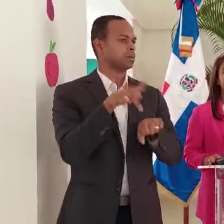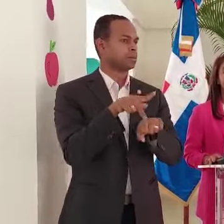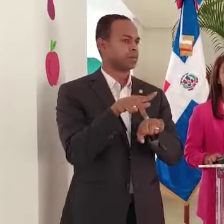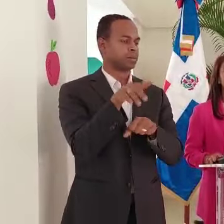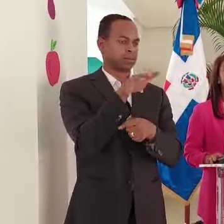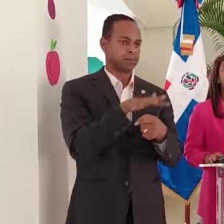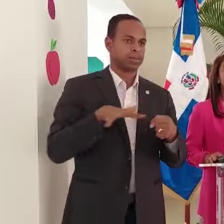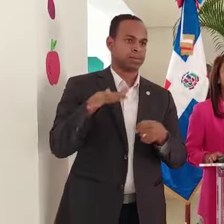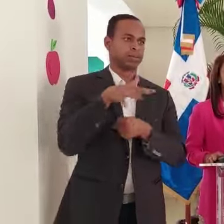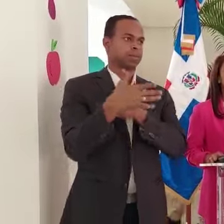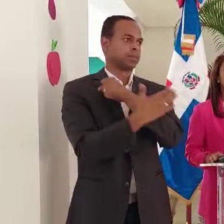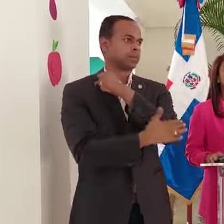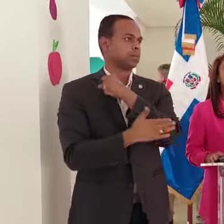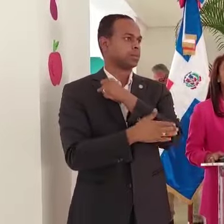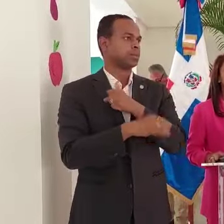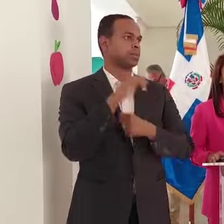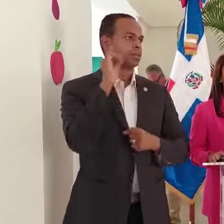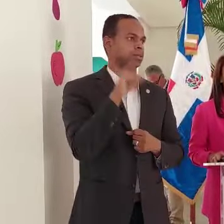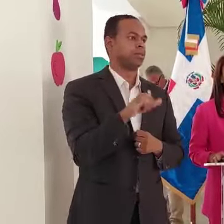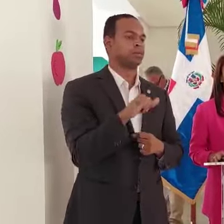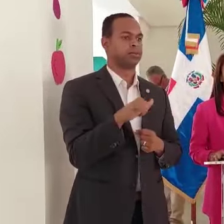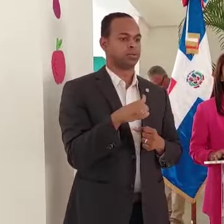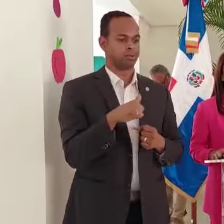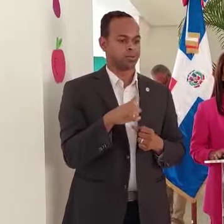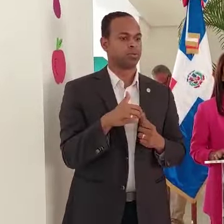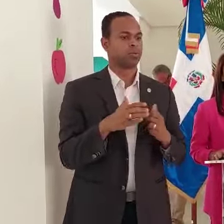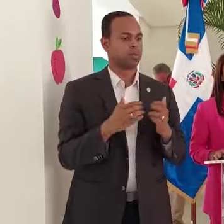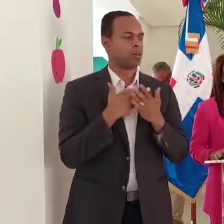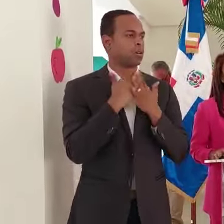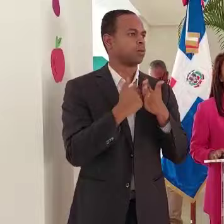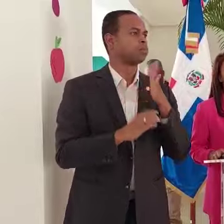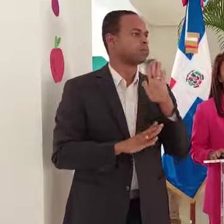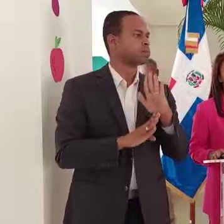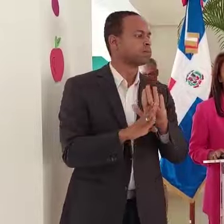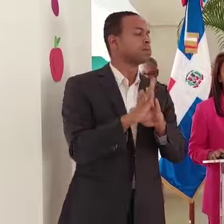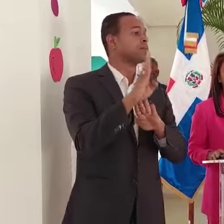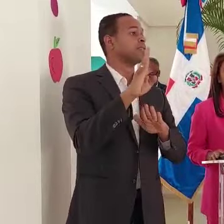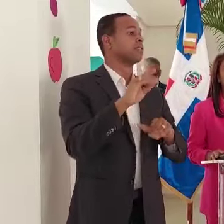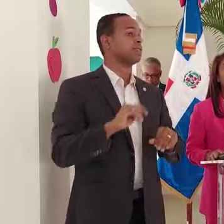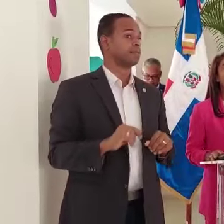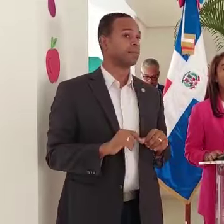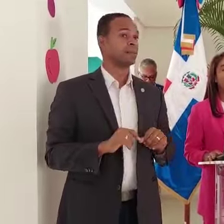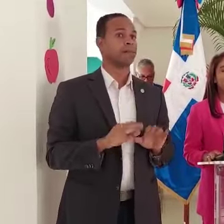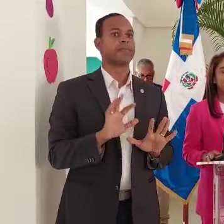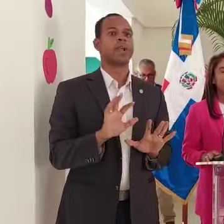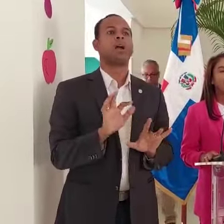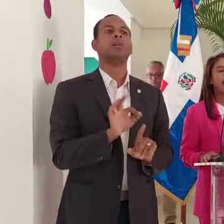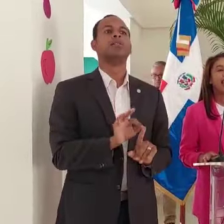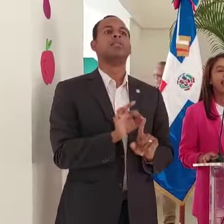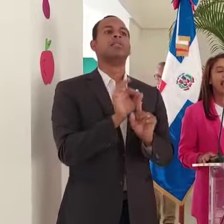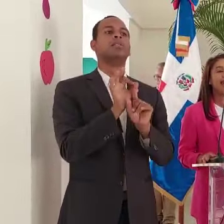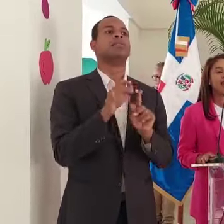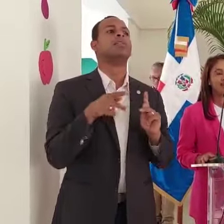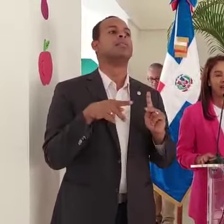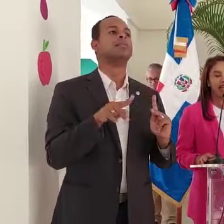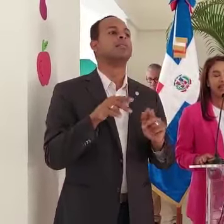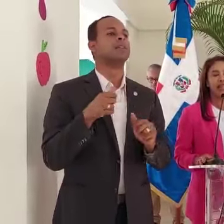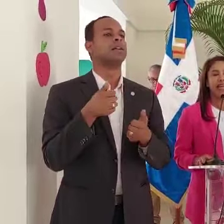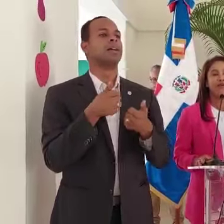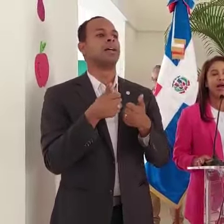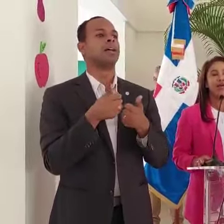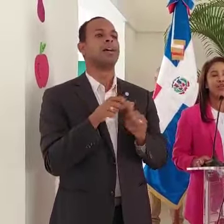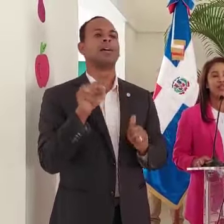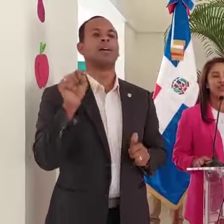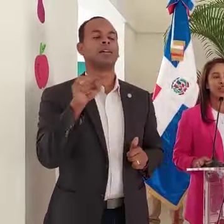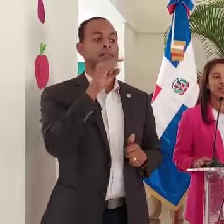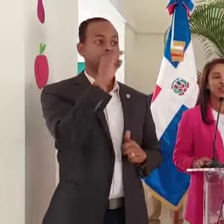del país, eso lleva el progreso y sobre todo permite que cada infante